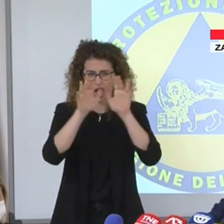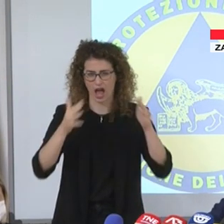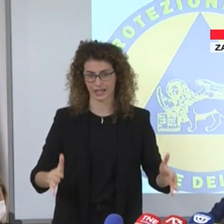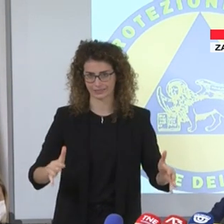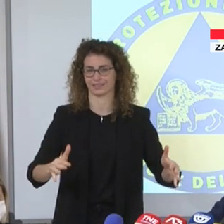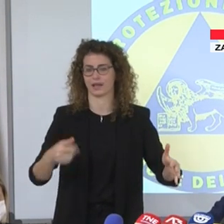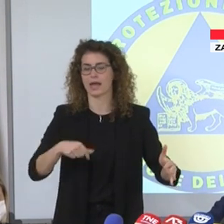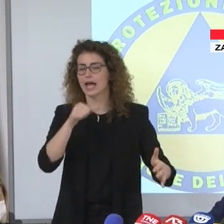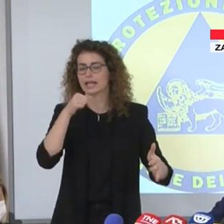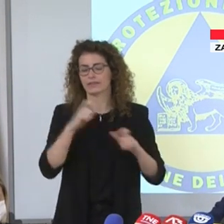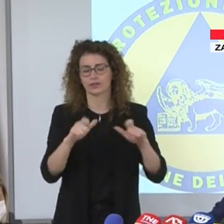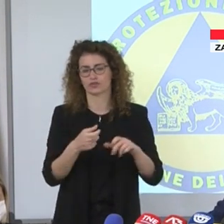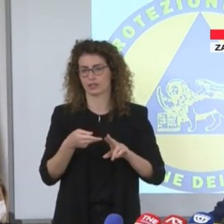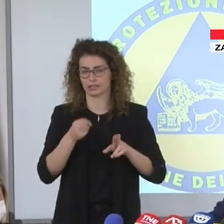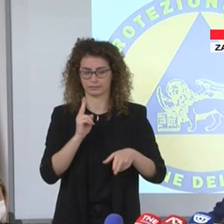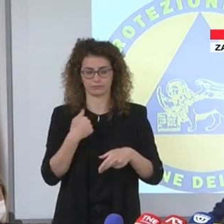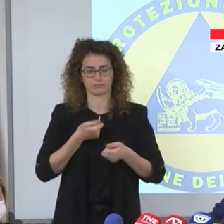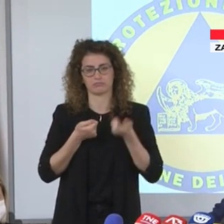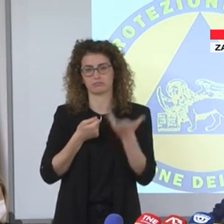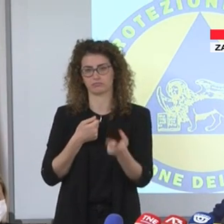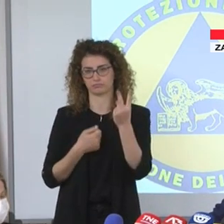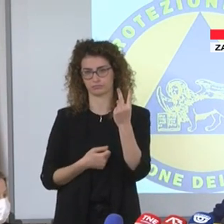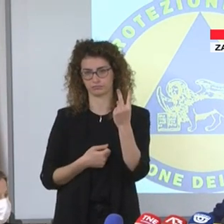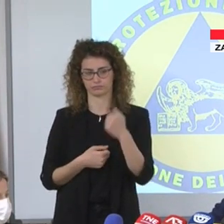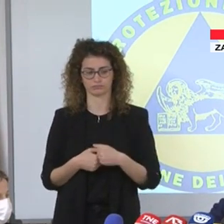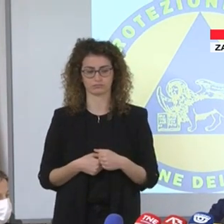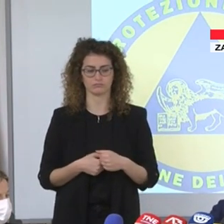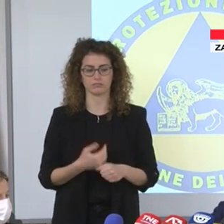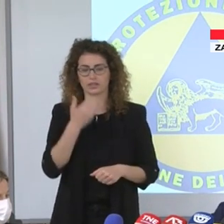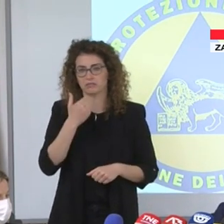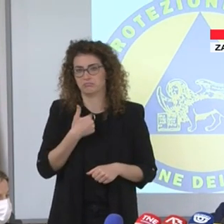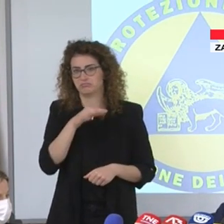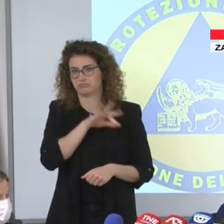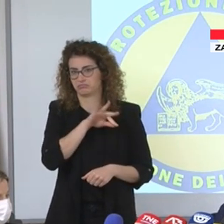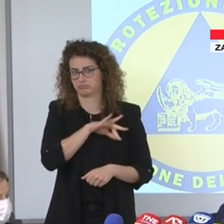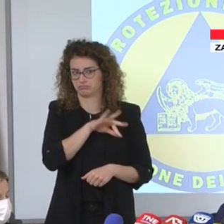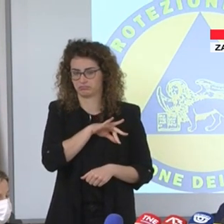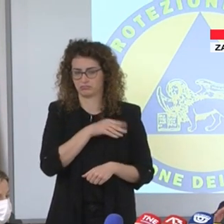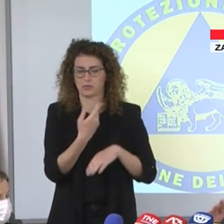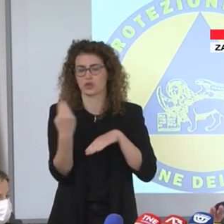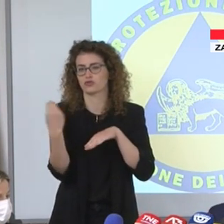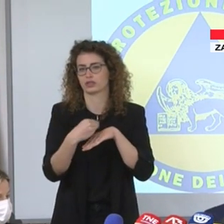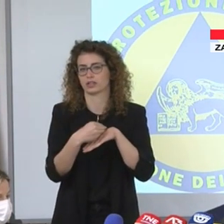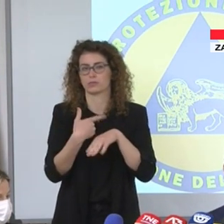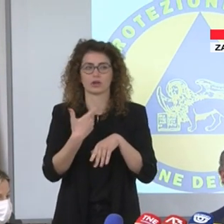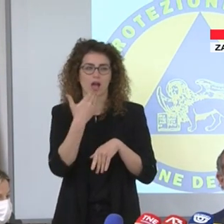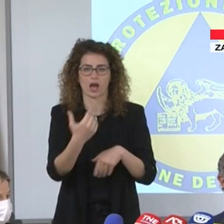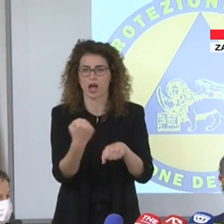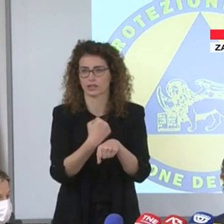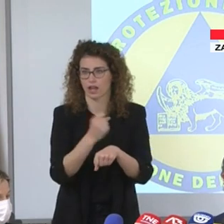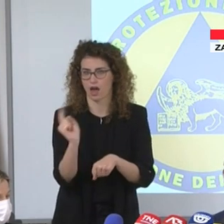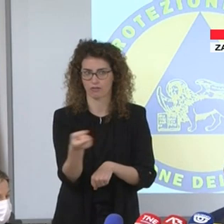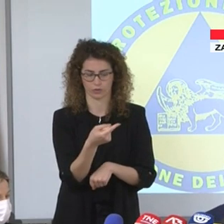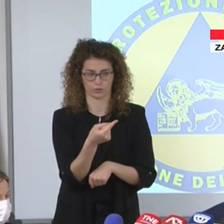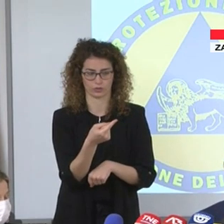vaccini. Vi do due dati, secondo me interessanti, diamo un aggiornamento, questo anche grazie al vostro lavoro, perché